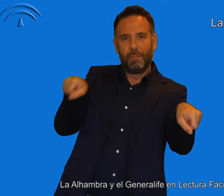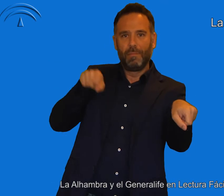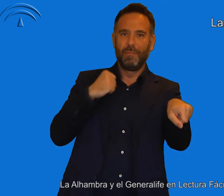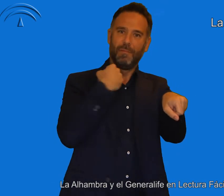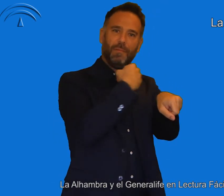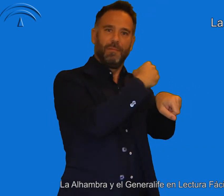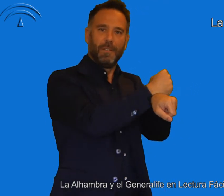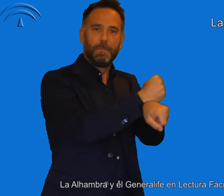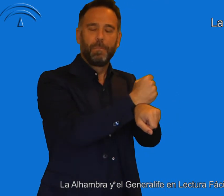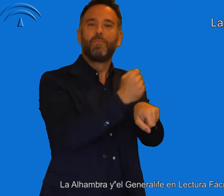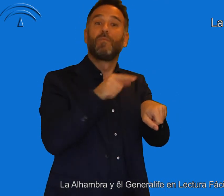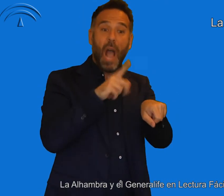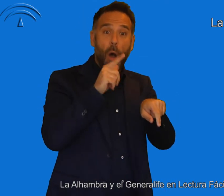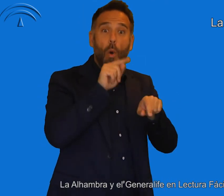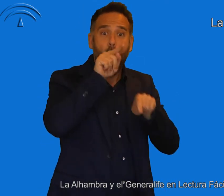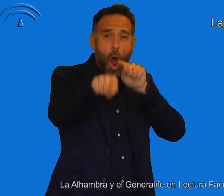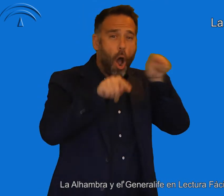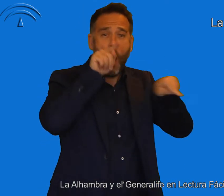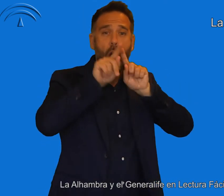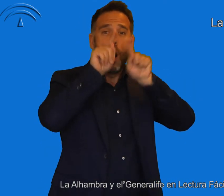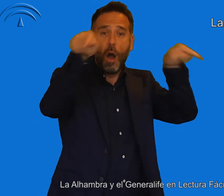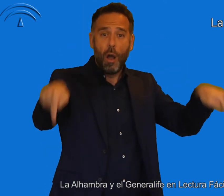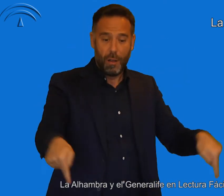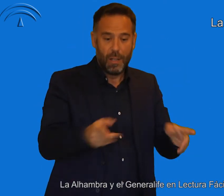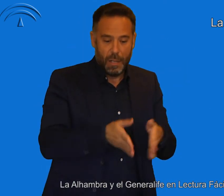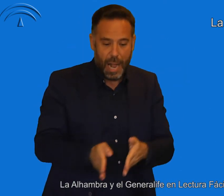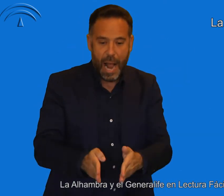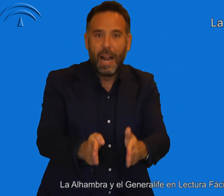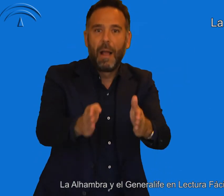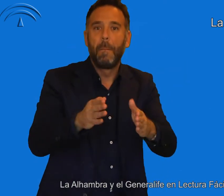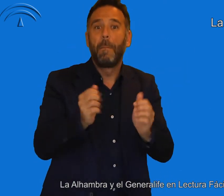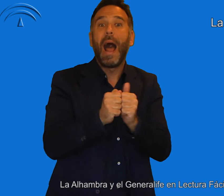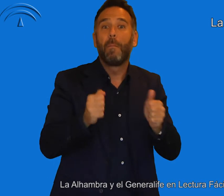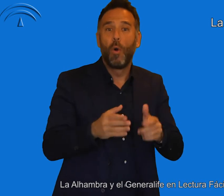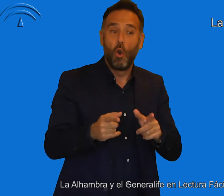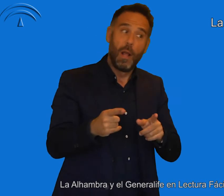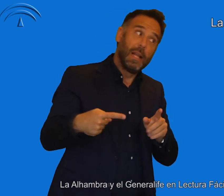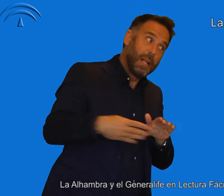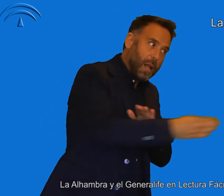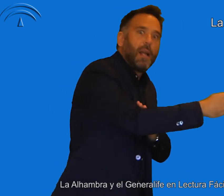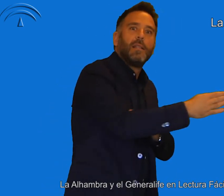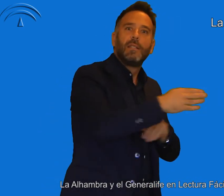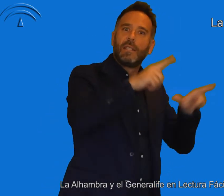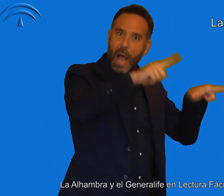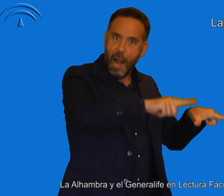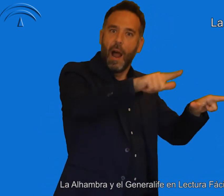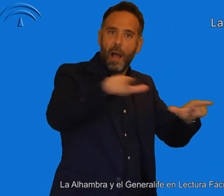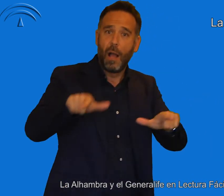canalillos de mármol. El agua fluye sin cesar, desde el interior de la sala hasta la fuente, como en el jardín